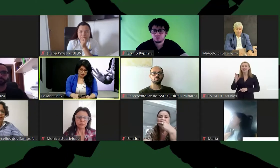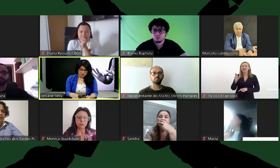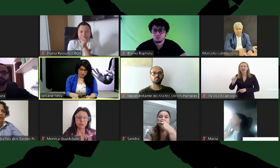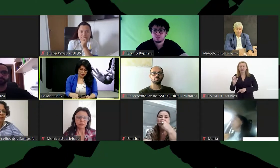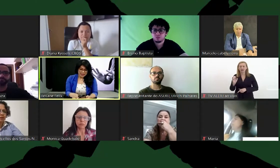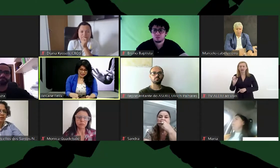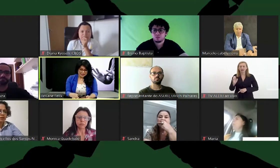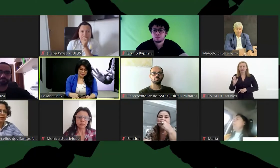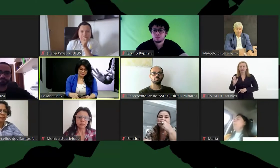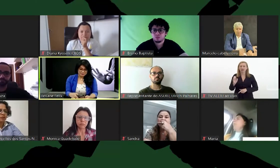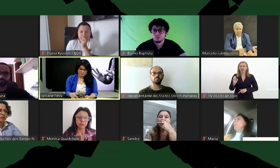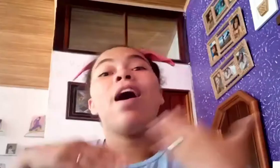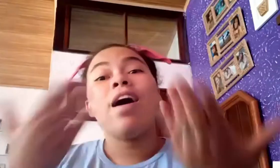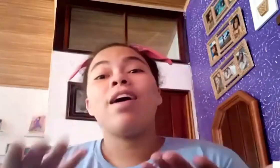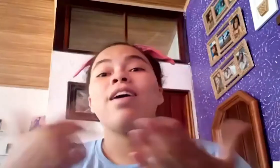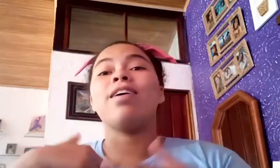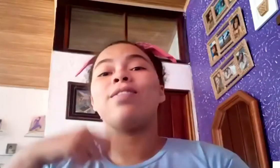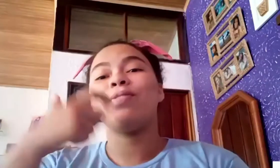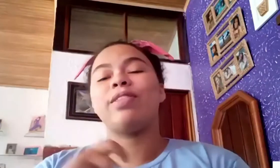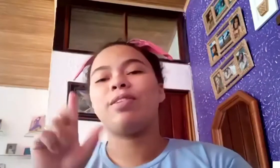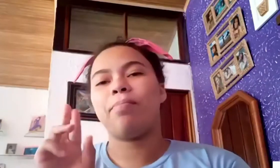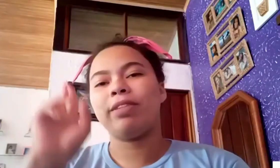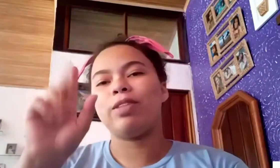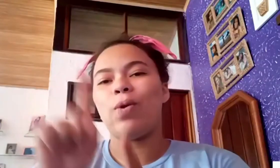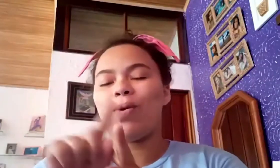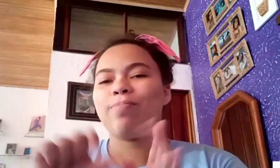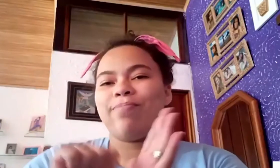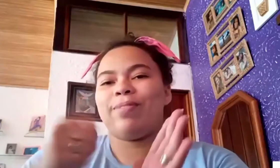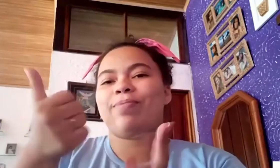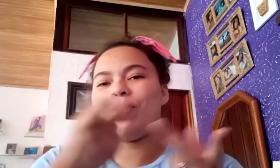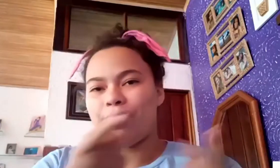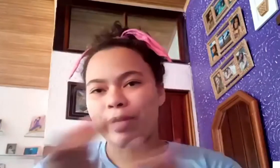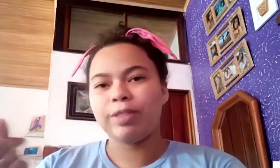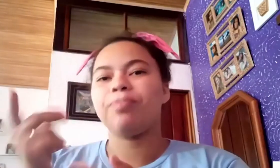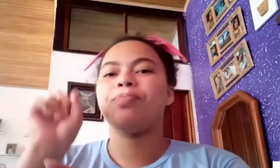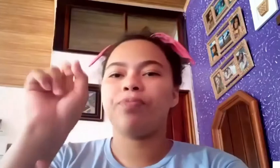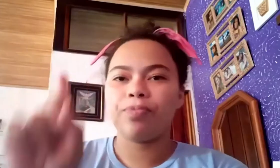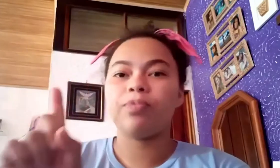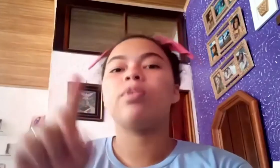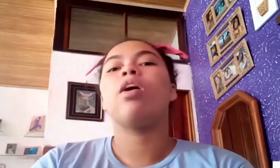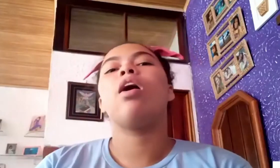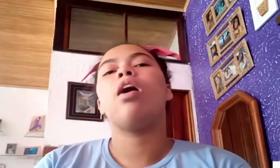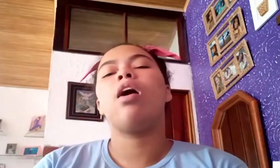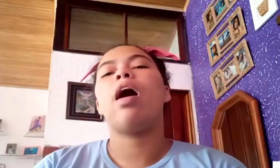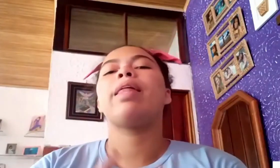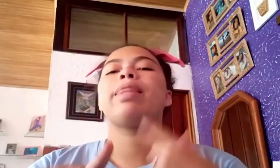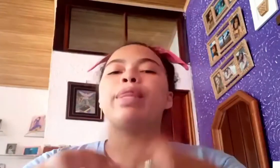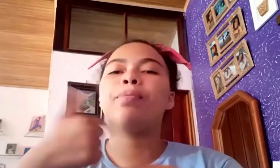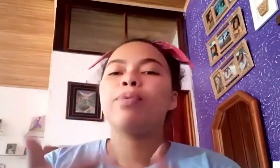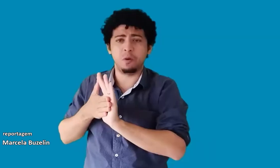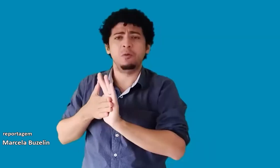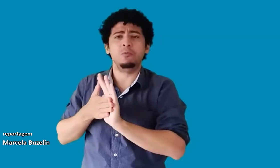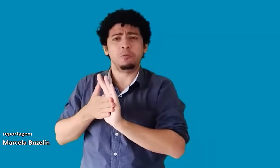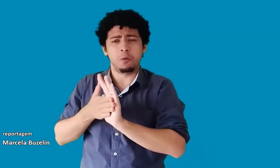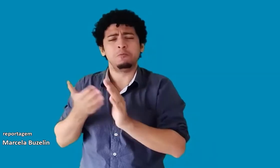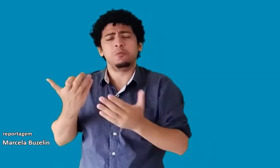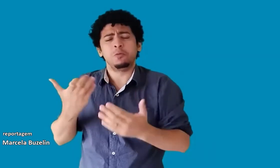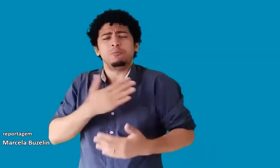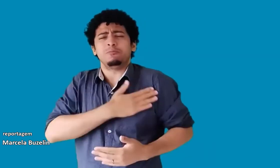deficiência auditiva. Garantir acessibilidade aos surdos por meio de centrais de atendimento em Libras, capacitação de